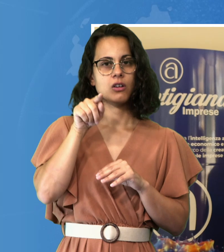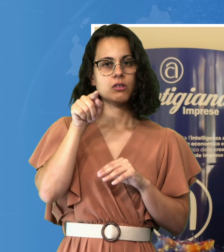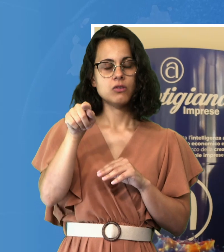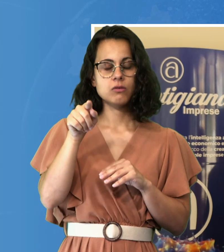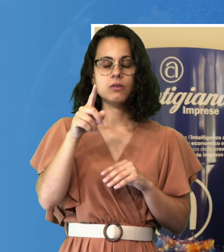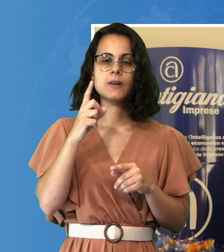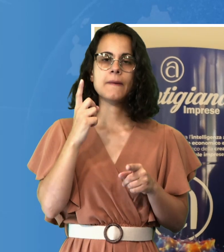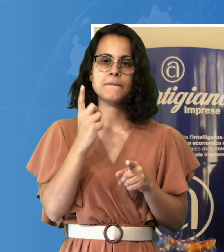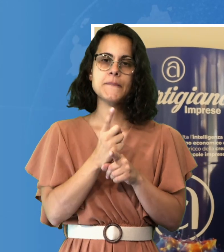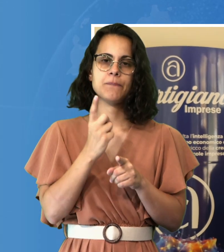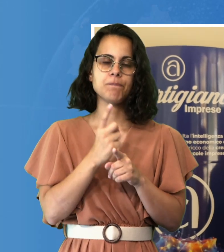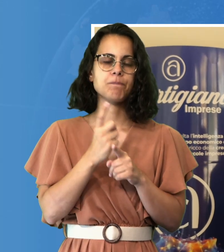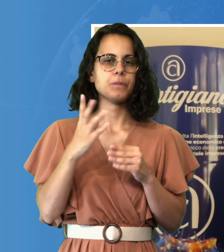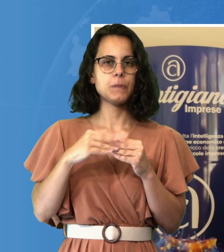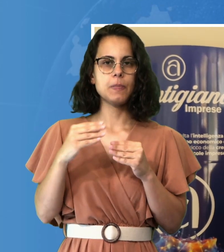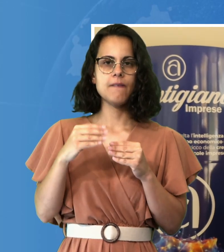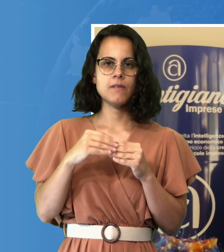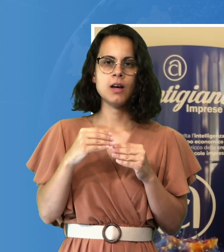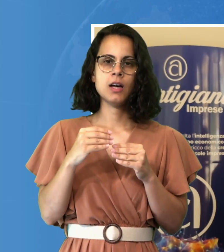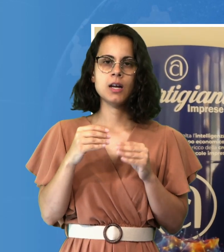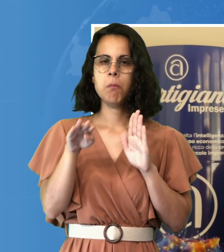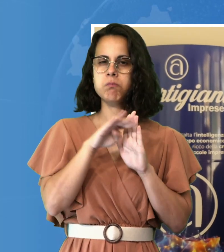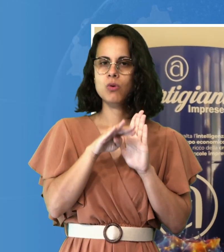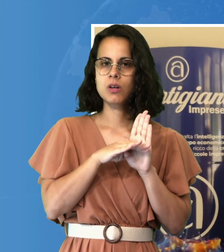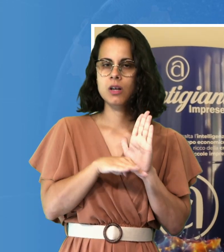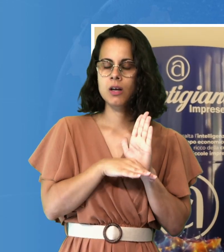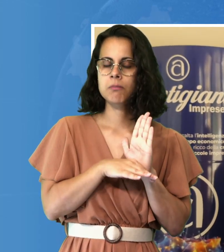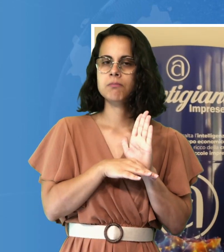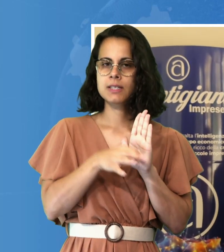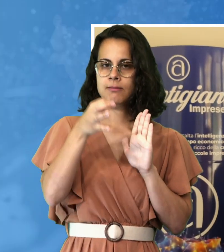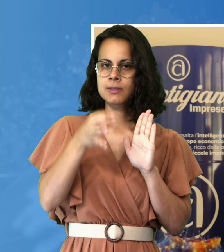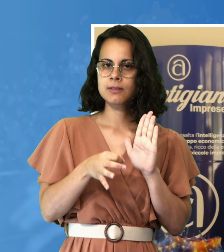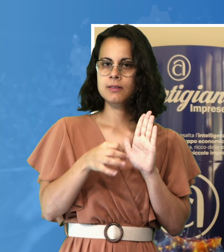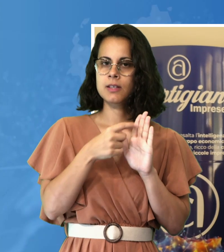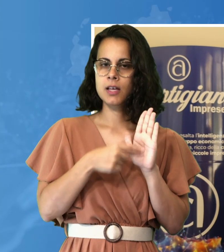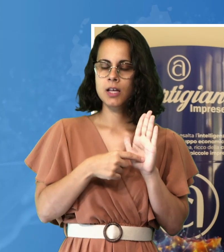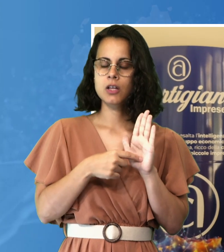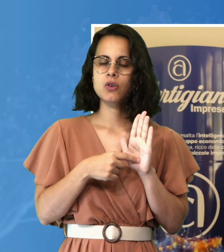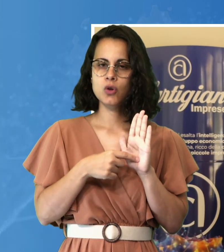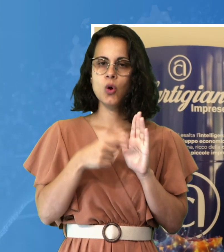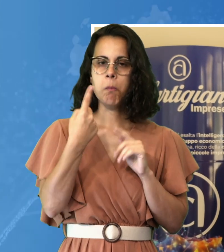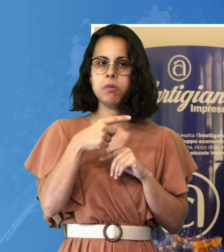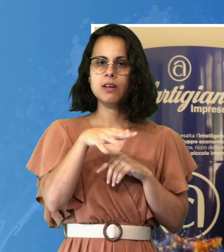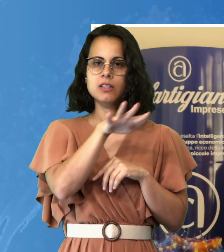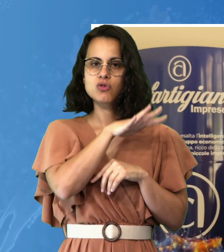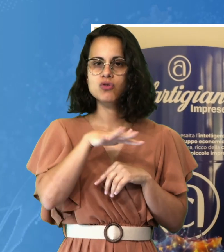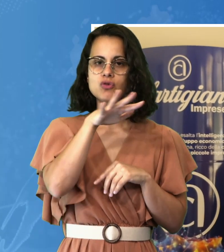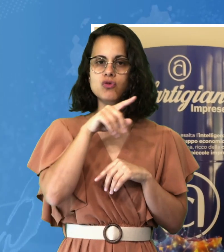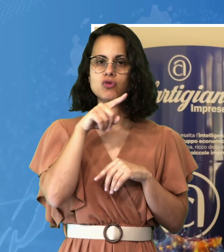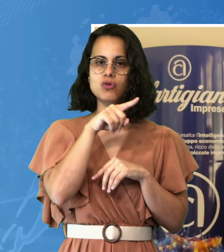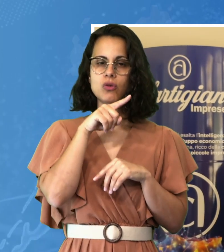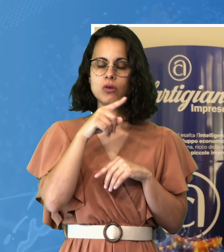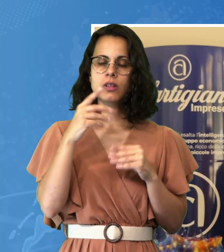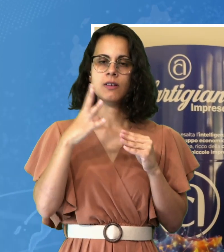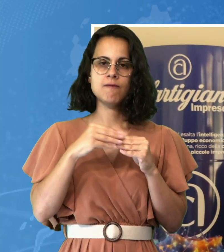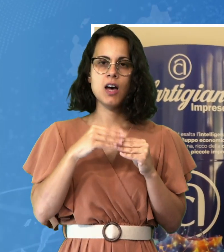fatta una programmazione nei confronti di quei territori per costruire